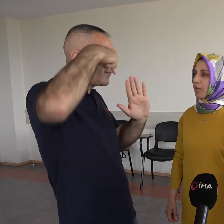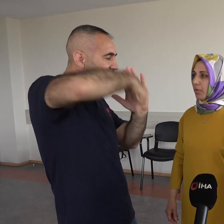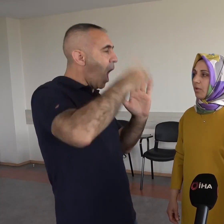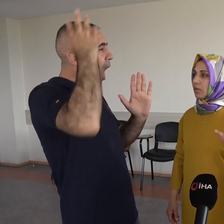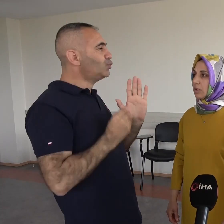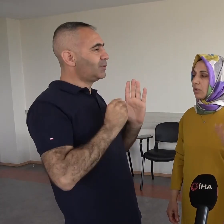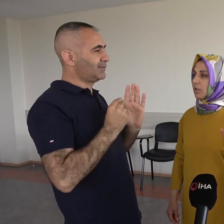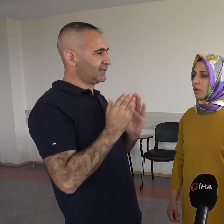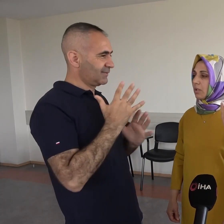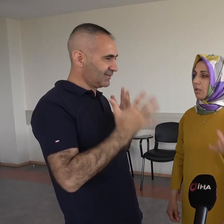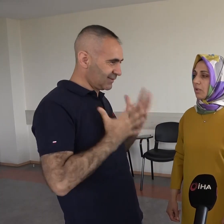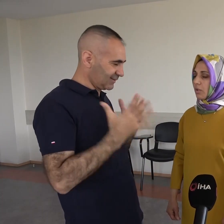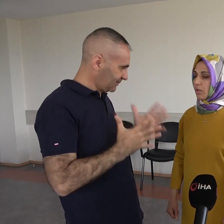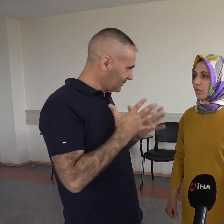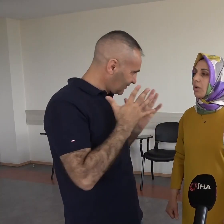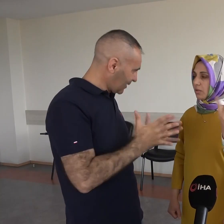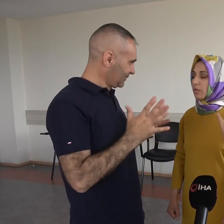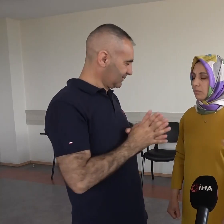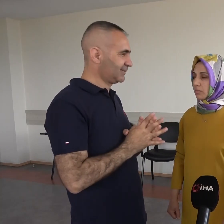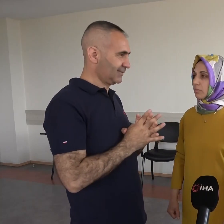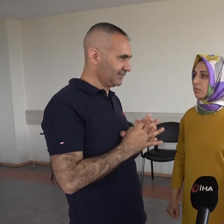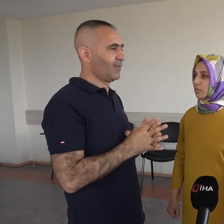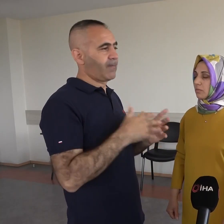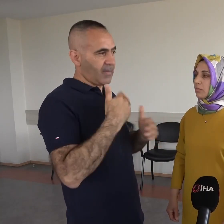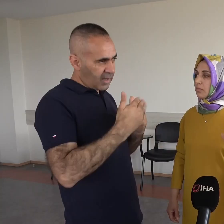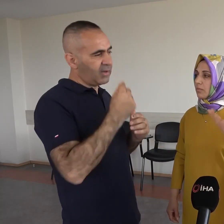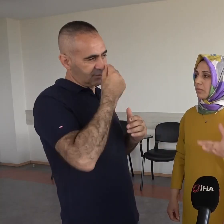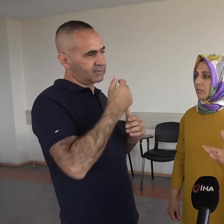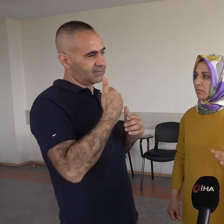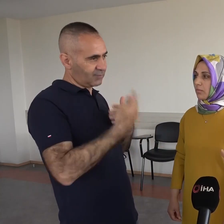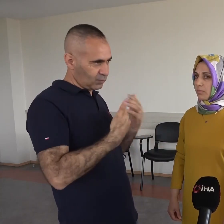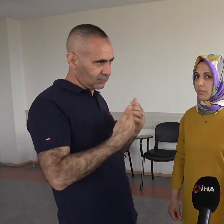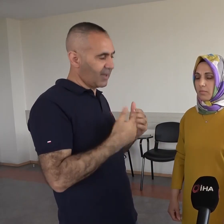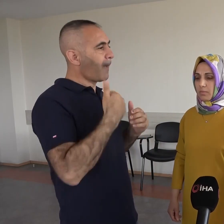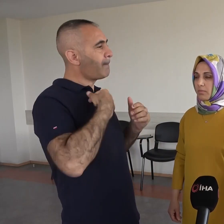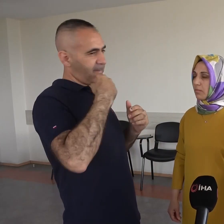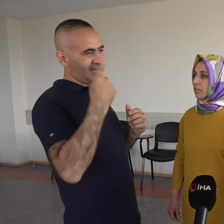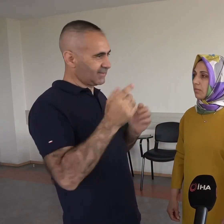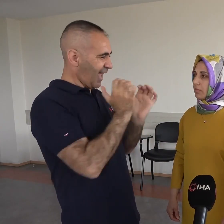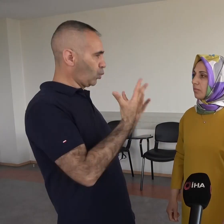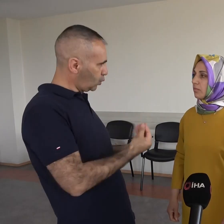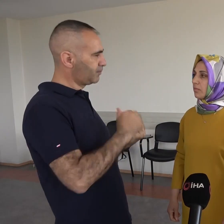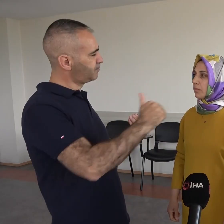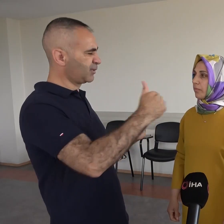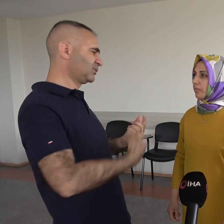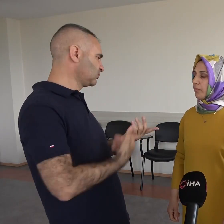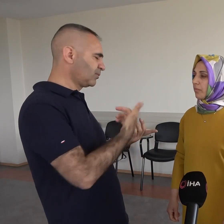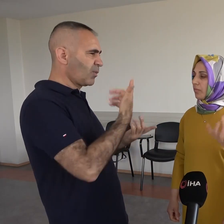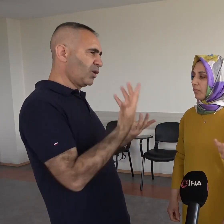Bir konuşacak, bir kodu bulamıyor, bir ölüş diyor, fikir, üretemiyorlar. Ama öylerse daha iyi konuşacağımızı düşünüyor. İnşallah onu